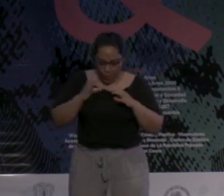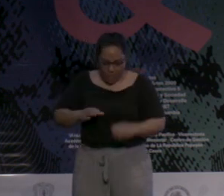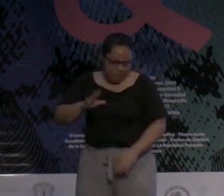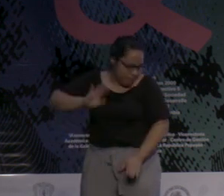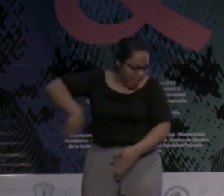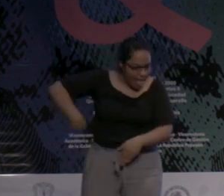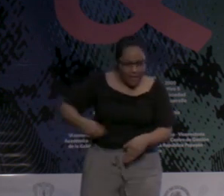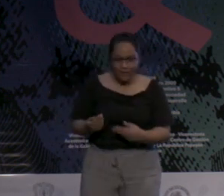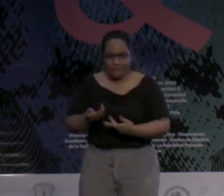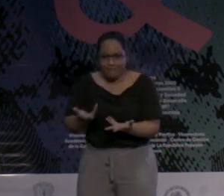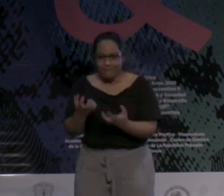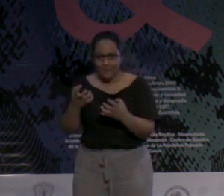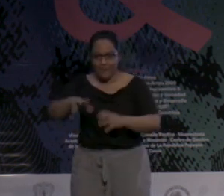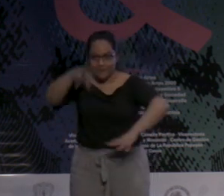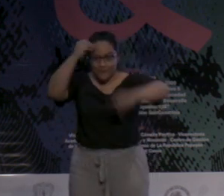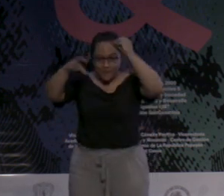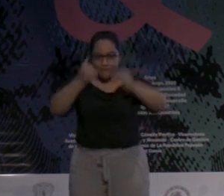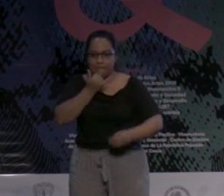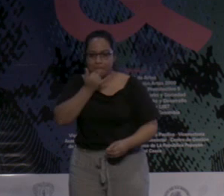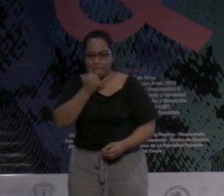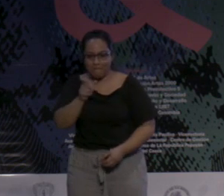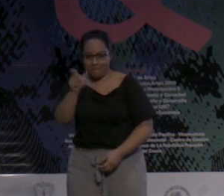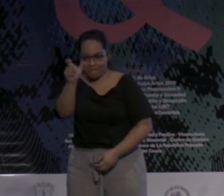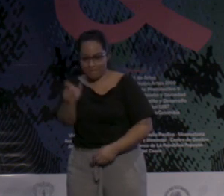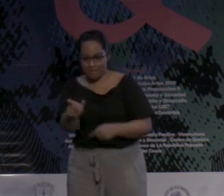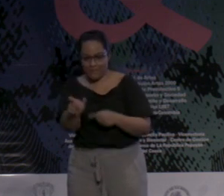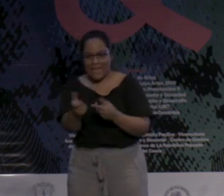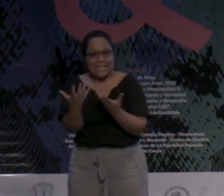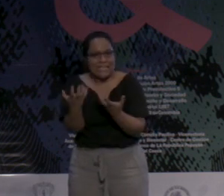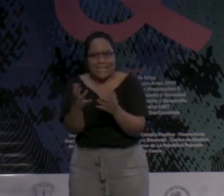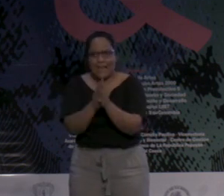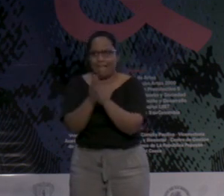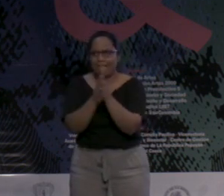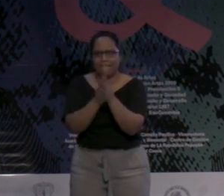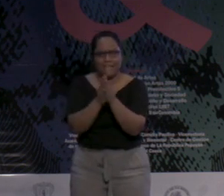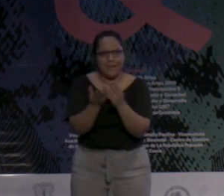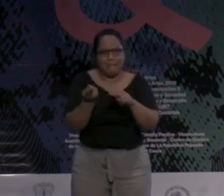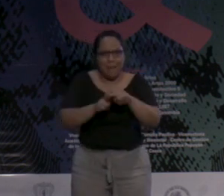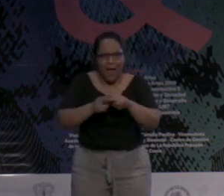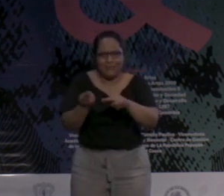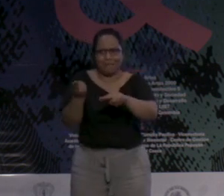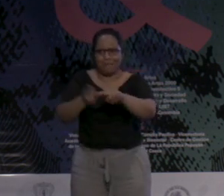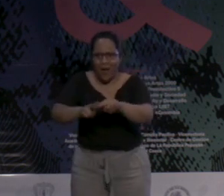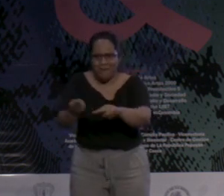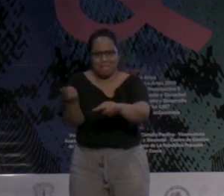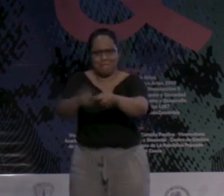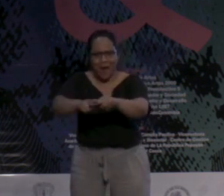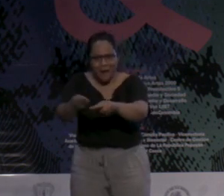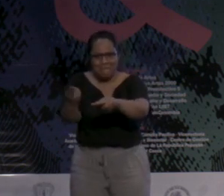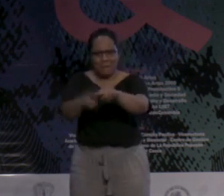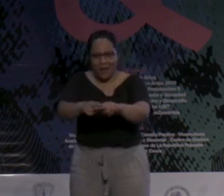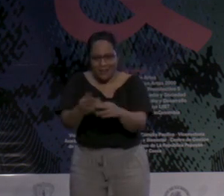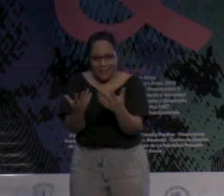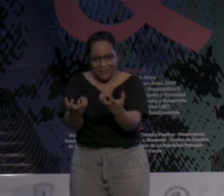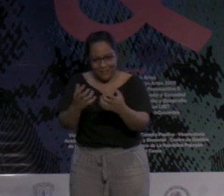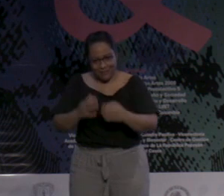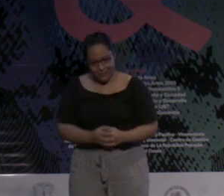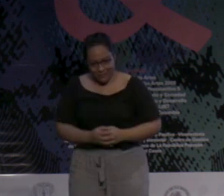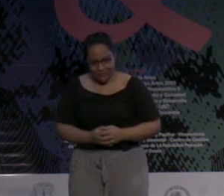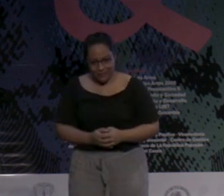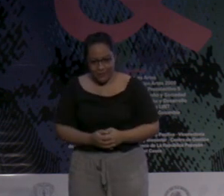lo que significa que entonces somos unos sujetos deseantes, siempre queremos más de lo que podemos tener.